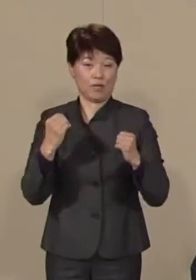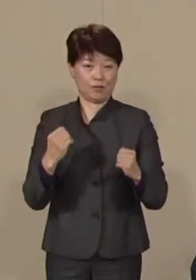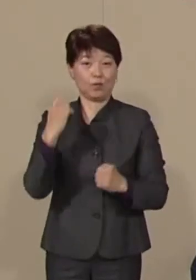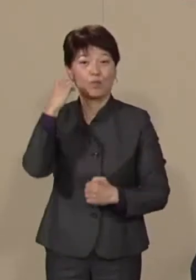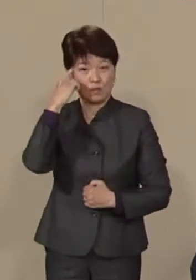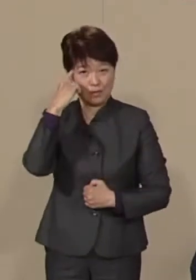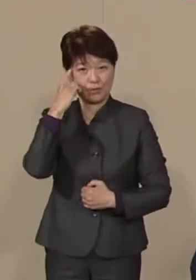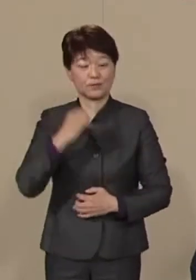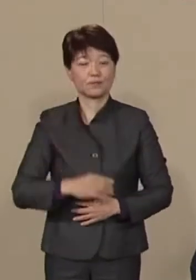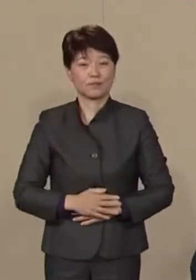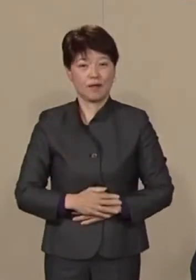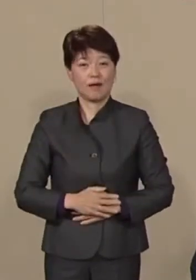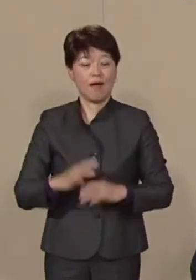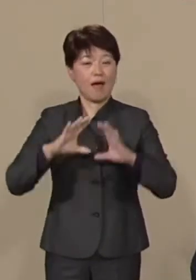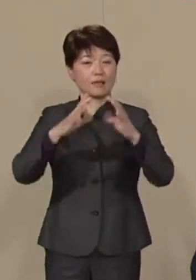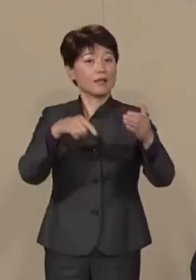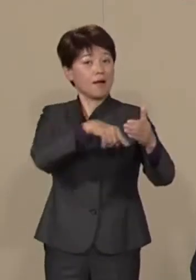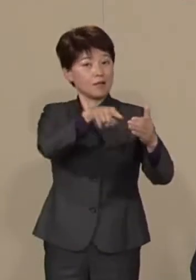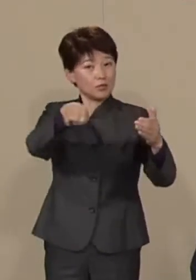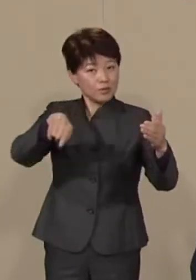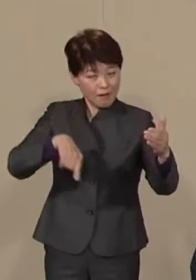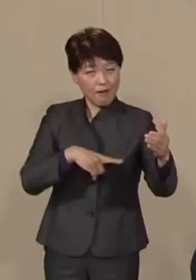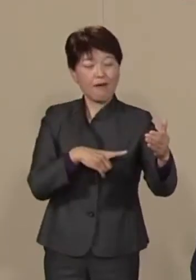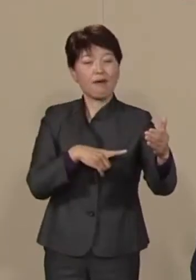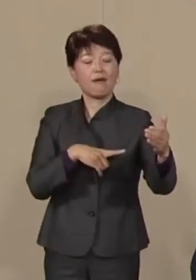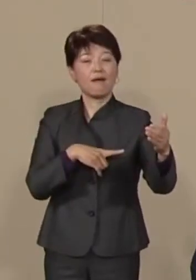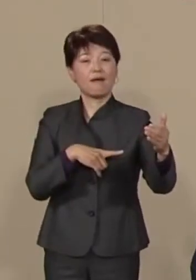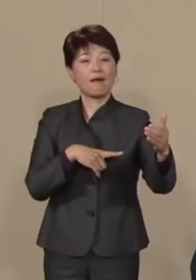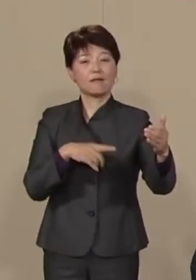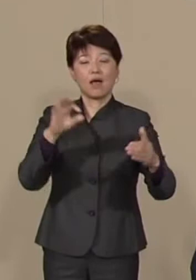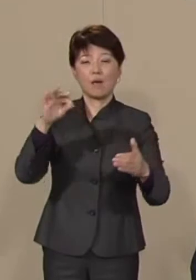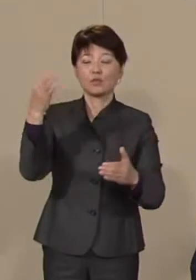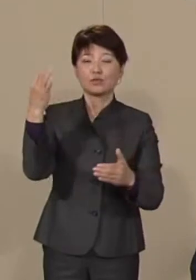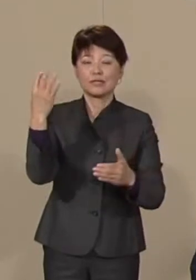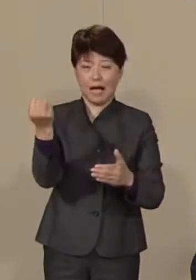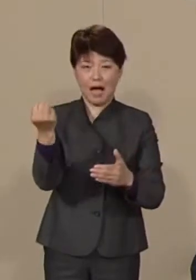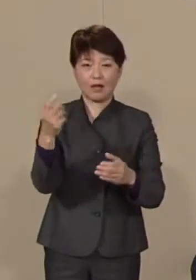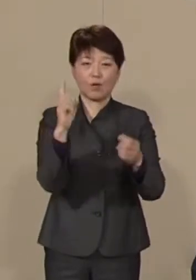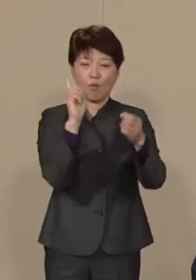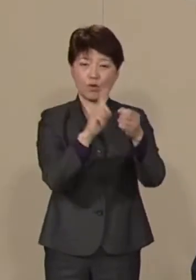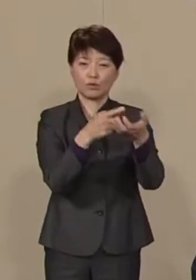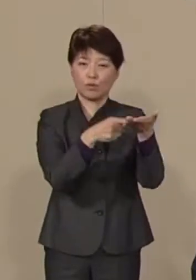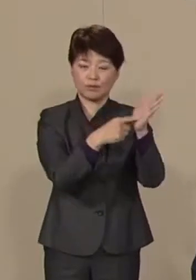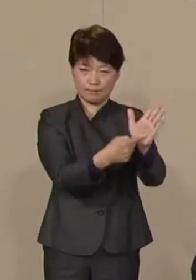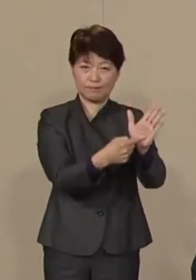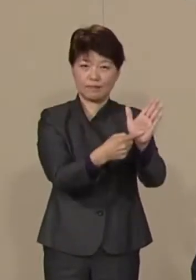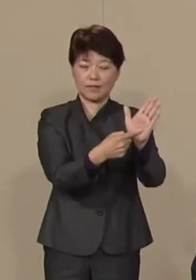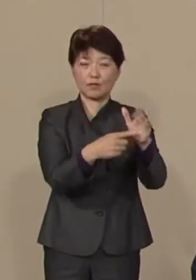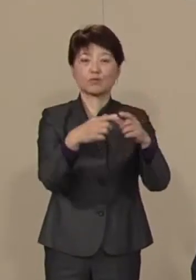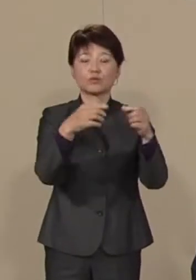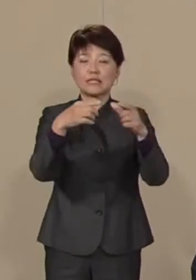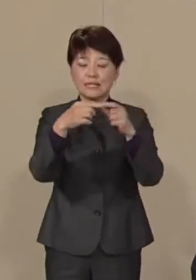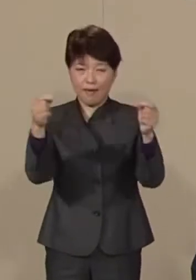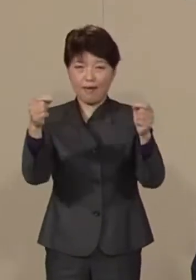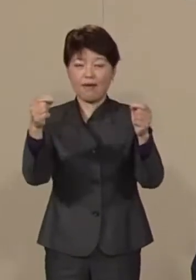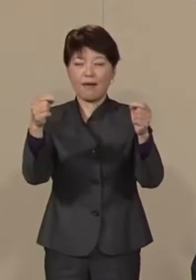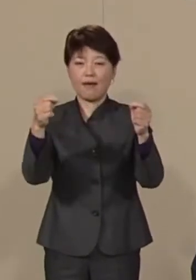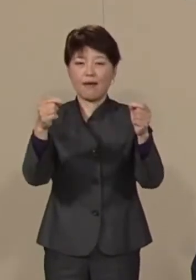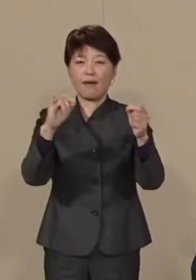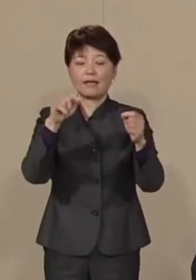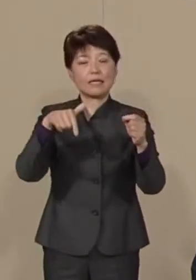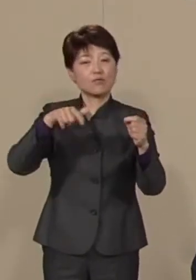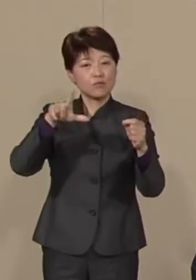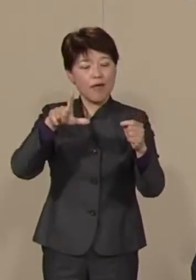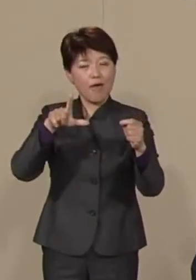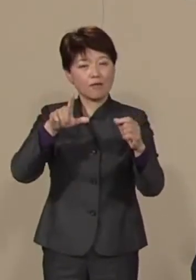んが世界中でですねこの物価目標を定めている国でハイパーインフレインフレ状況が